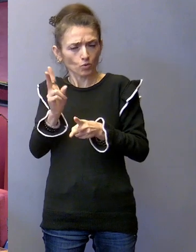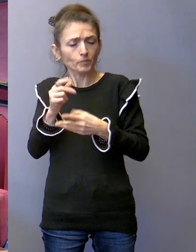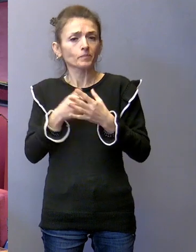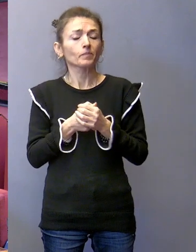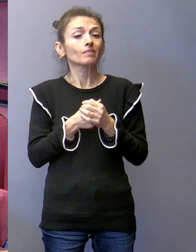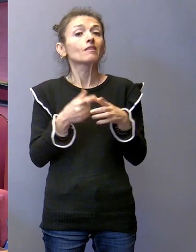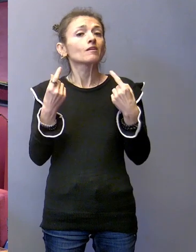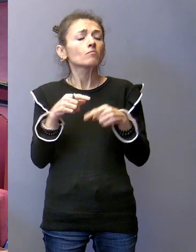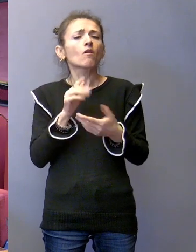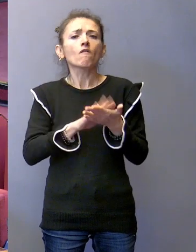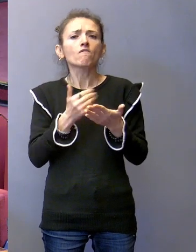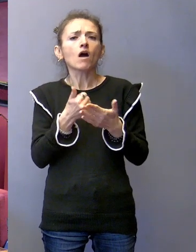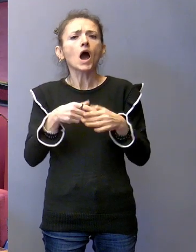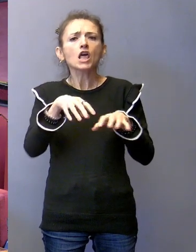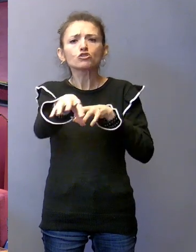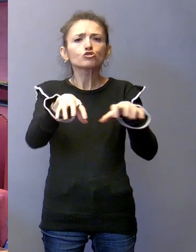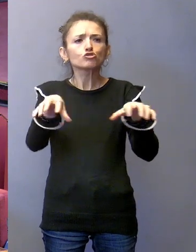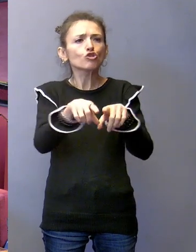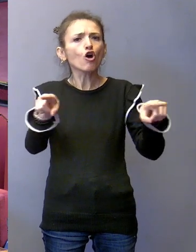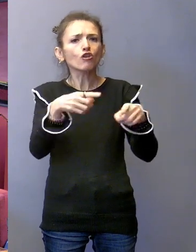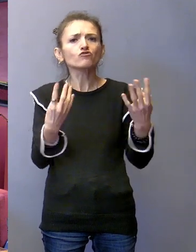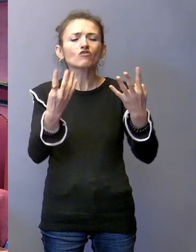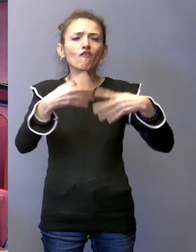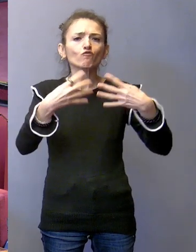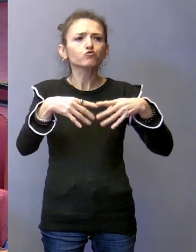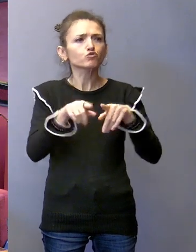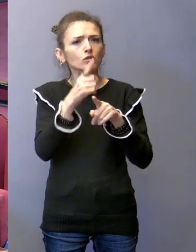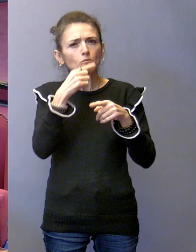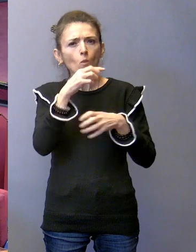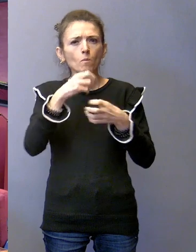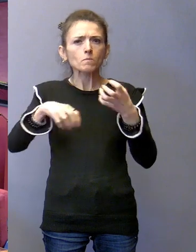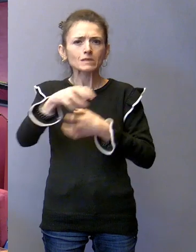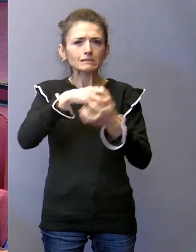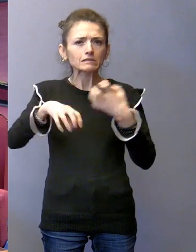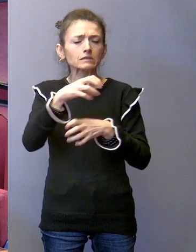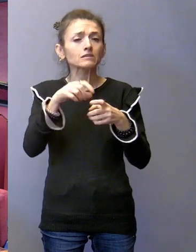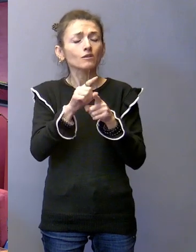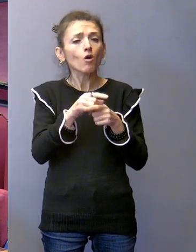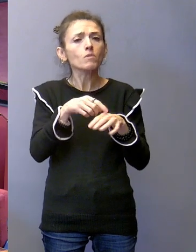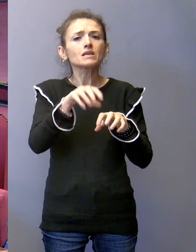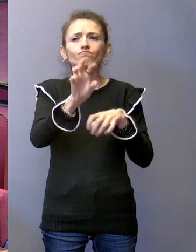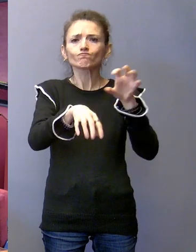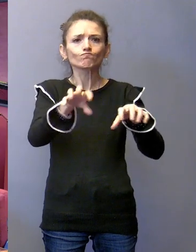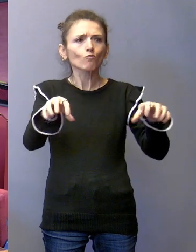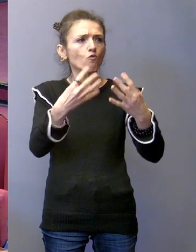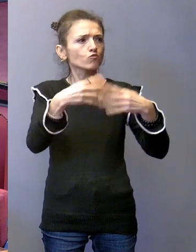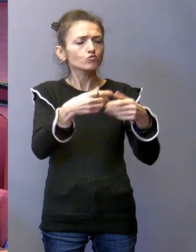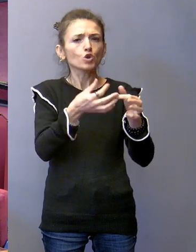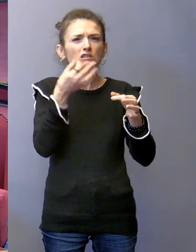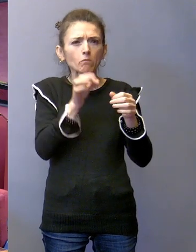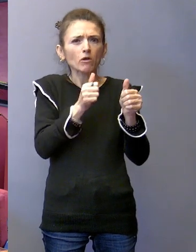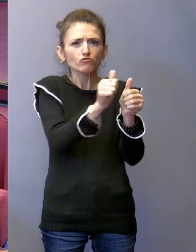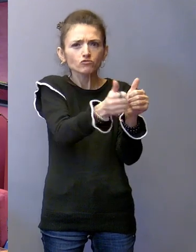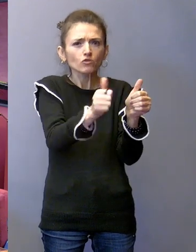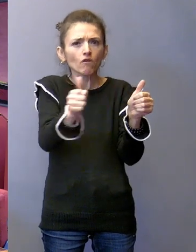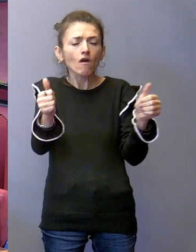vale principalmente per le zone con caratteristiche funzionali miste dove la trasformazione dei pesi insediativi di ogni specifica funzione dovrà essere